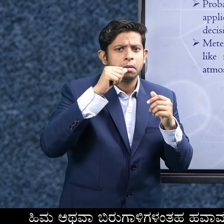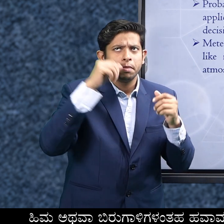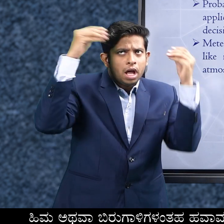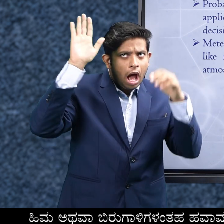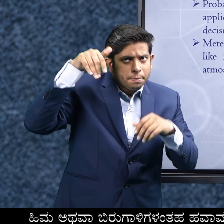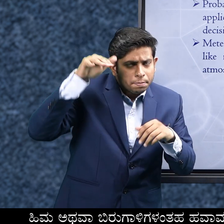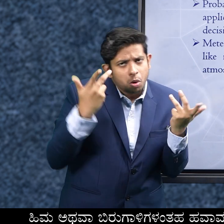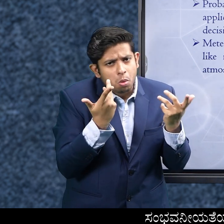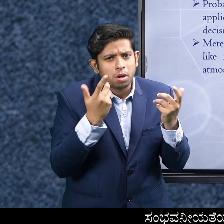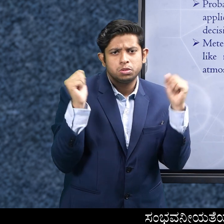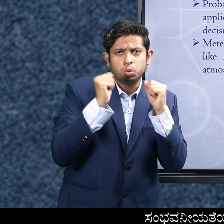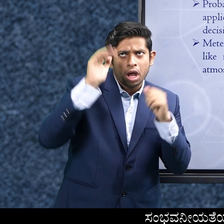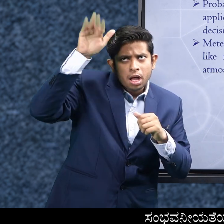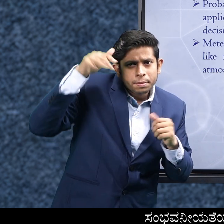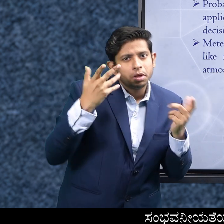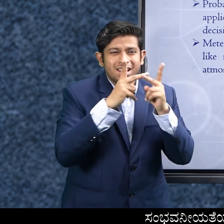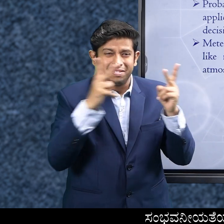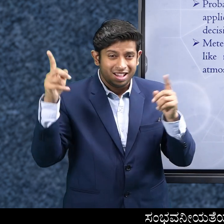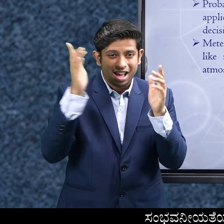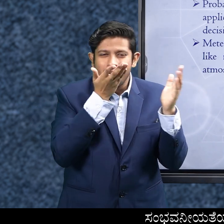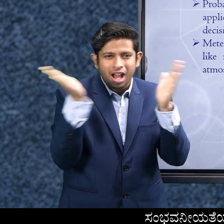ಹವಾಮಾನ ಶಾಸ್ತ್ರಜ್ಞರು ಸಂಭವನೀಯತೆ ಮಾದರಿಗಳನ್ನು ಬಳಸ್ತಾರೆ.